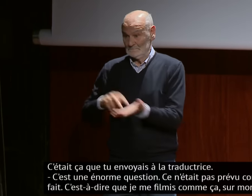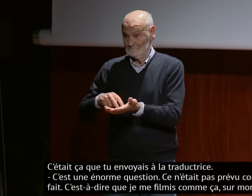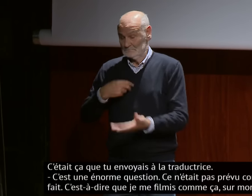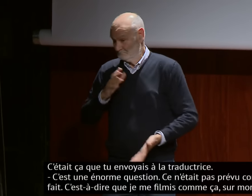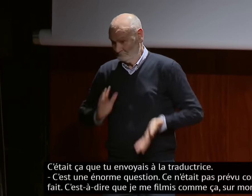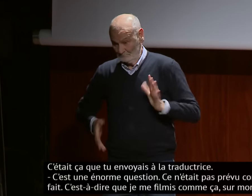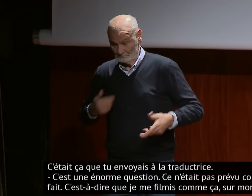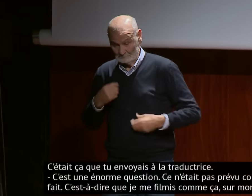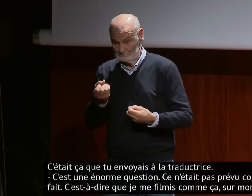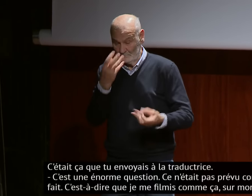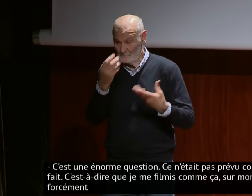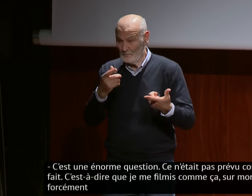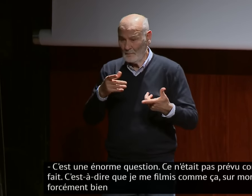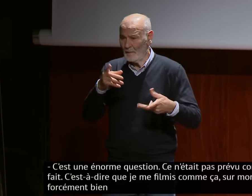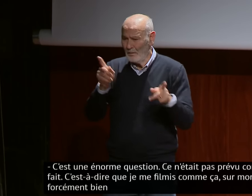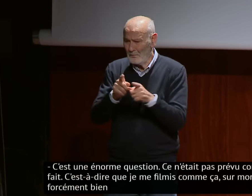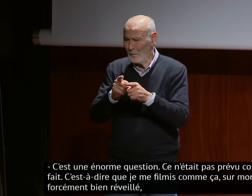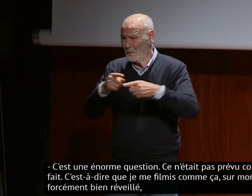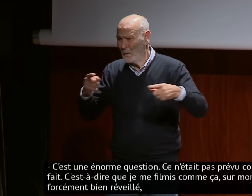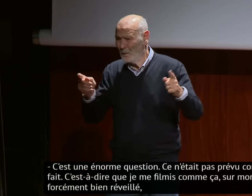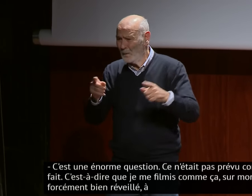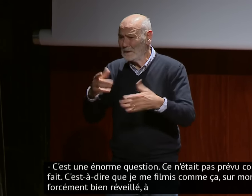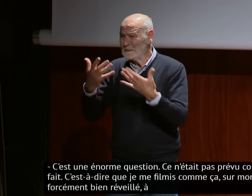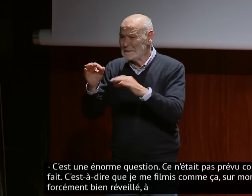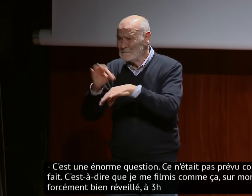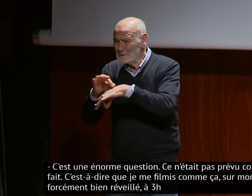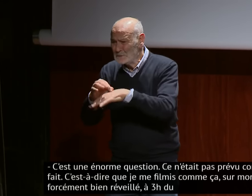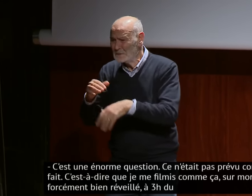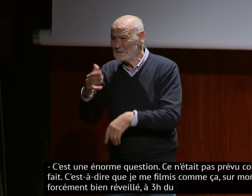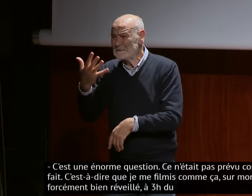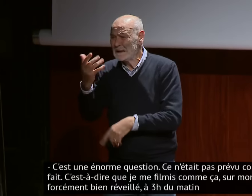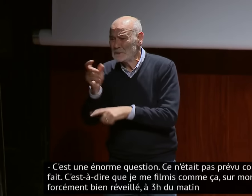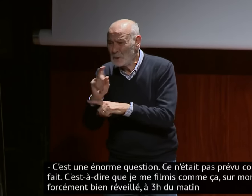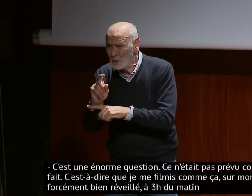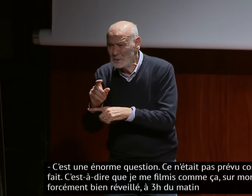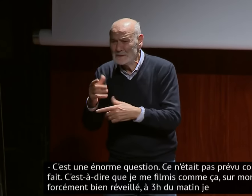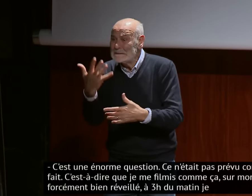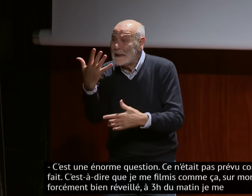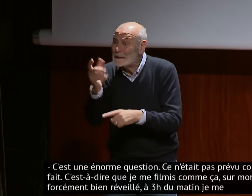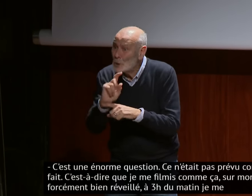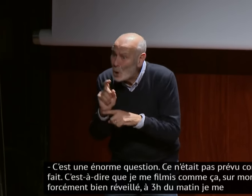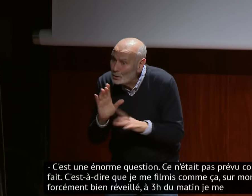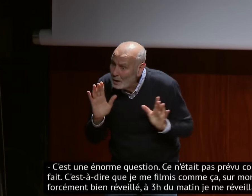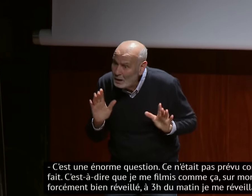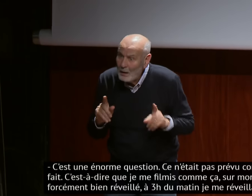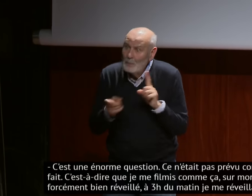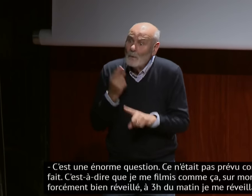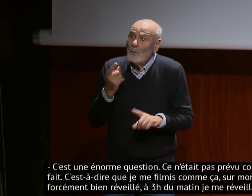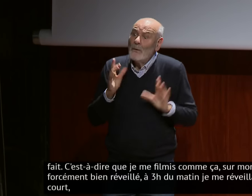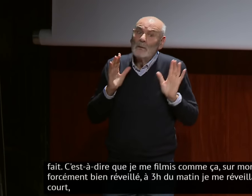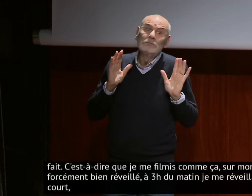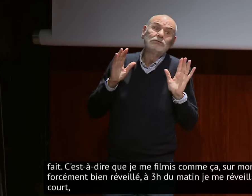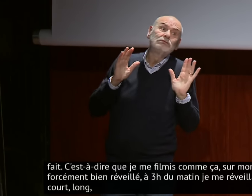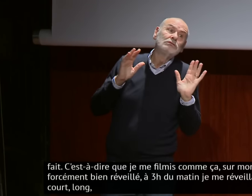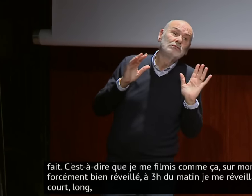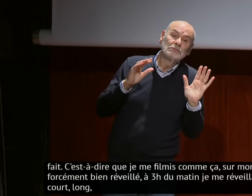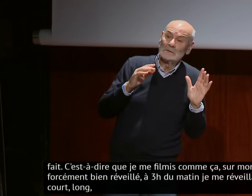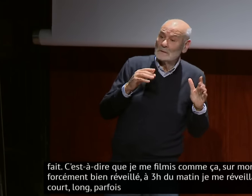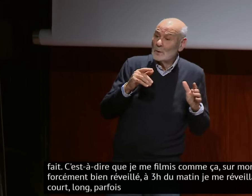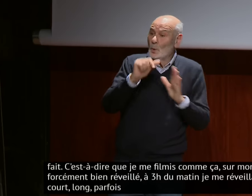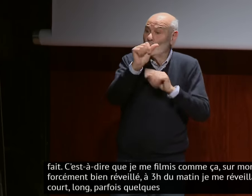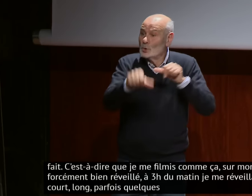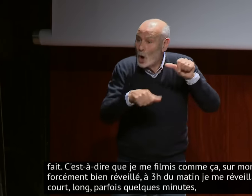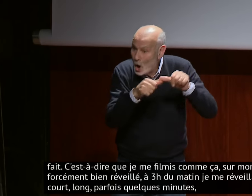bien réveillée. À 3h du matin, je me réveillais, j'écrivais, c'était court, c'était long, parfois quelques minutes, parfois 5